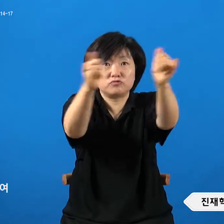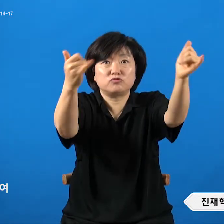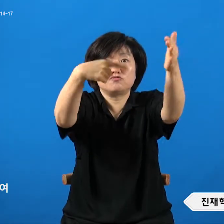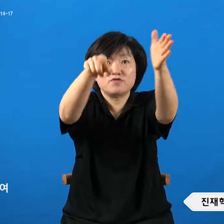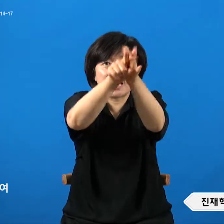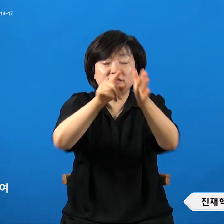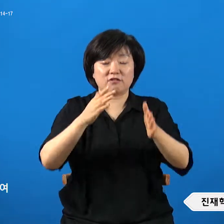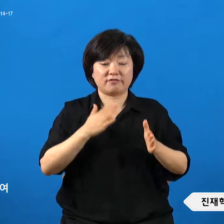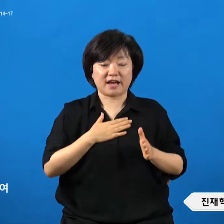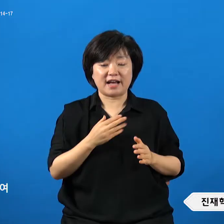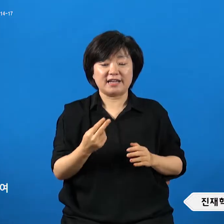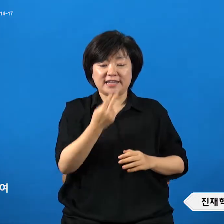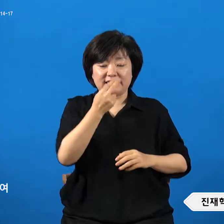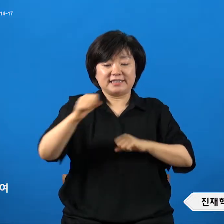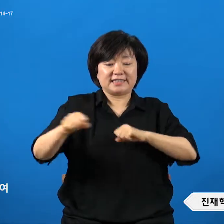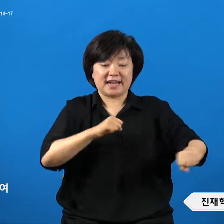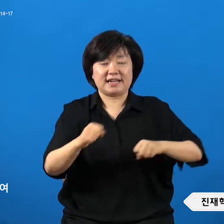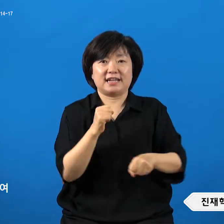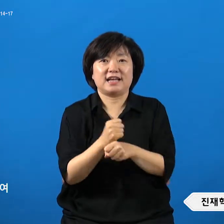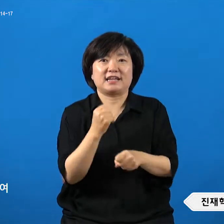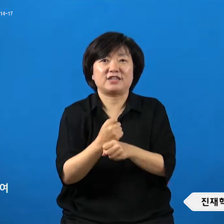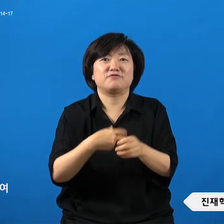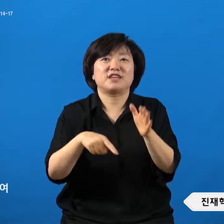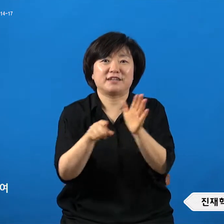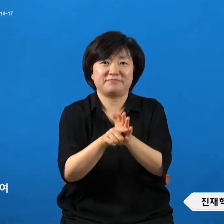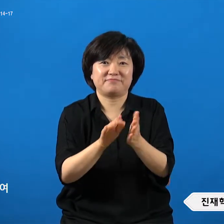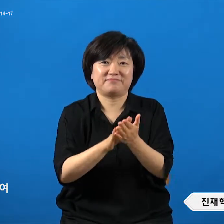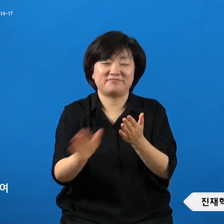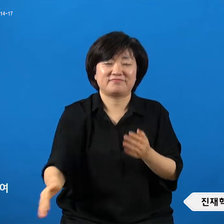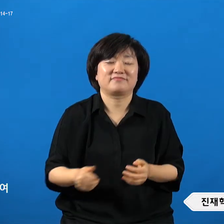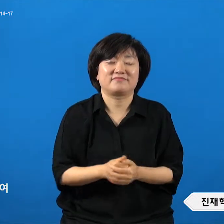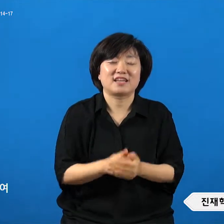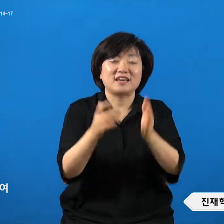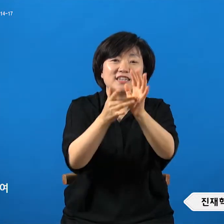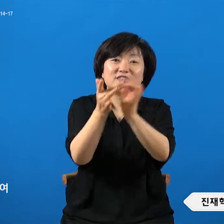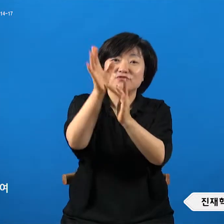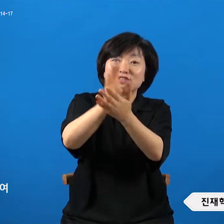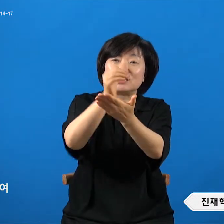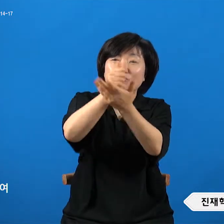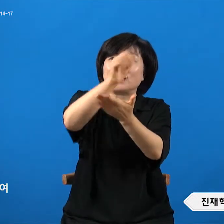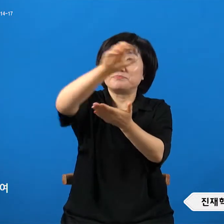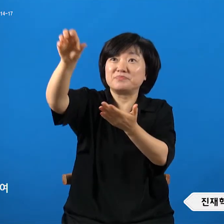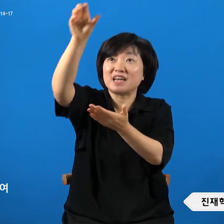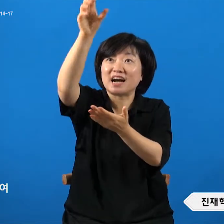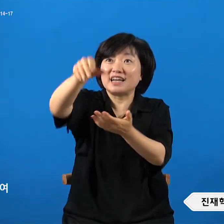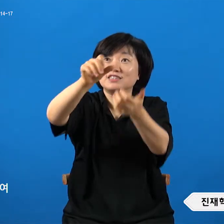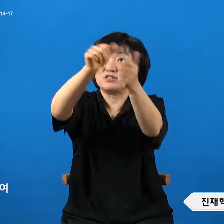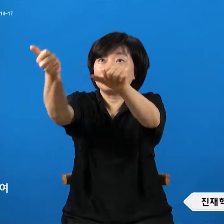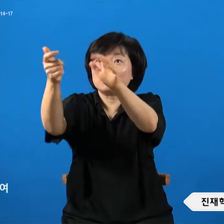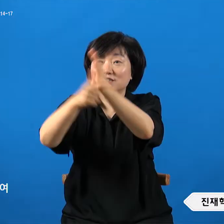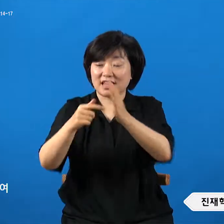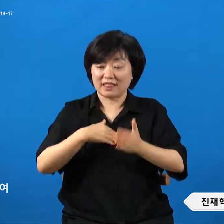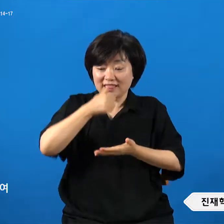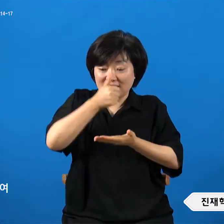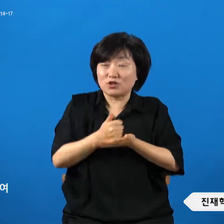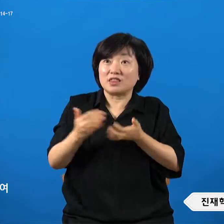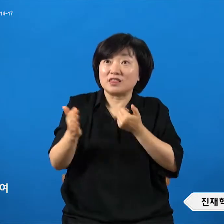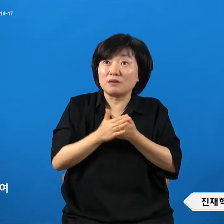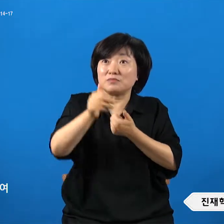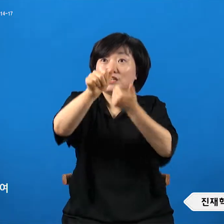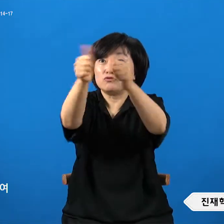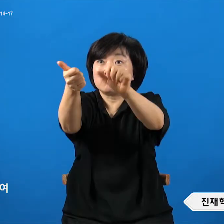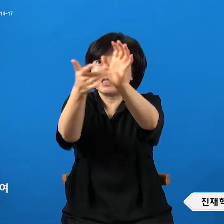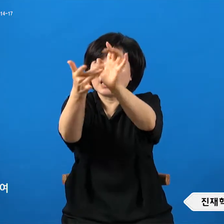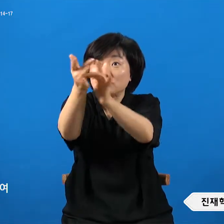살게 하려 함이라. 성경은 그리스도께서 십자가에 달리셨을 때 우리의 죄를 위해 죽으신 주님과